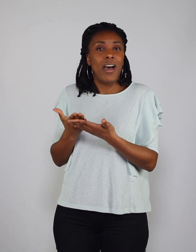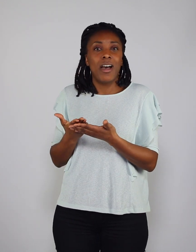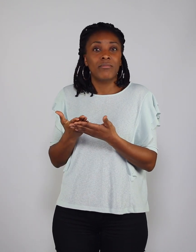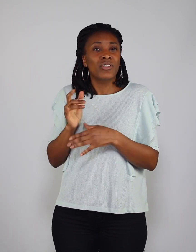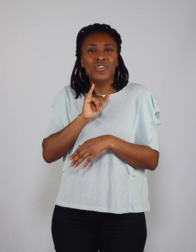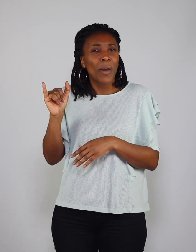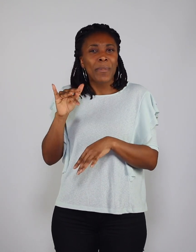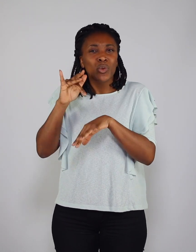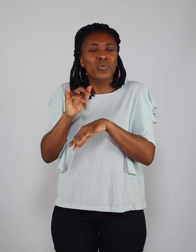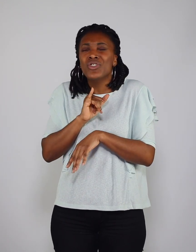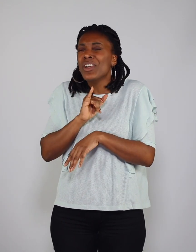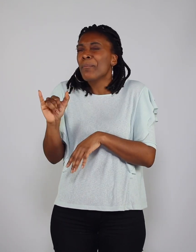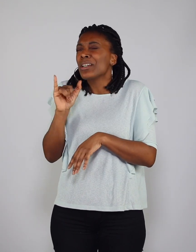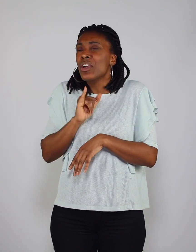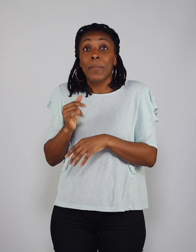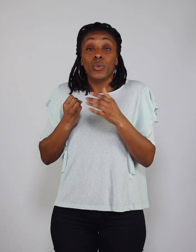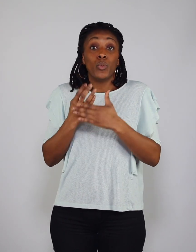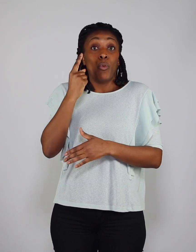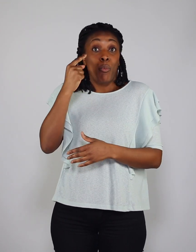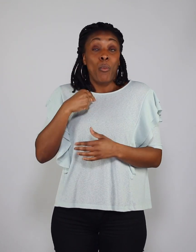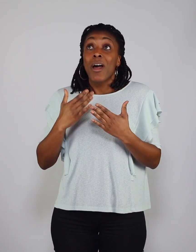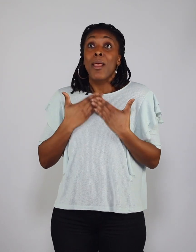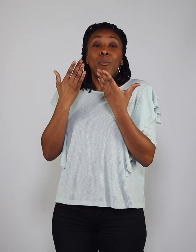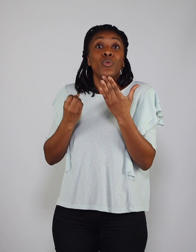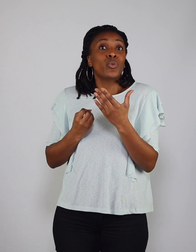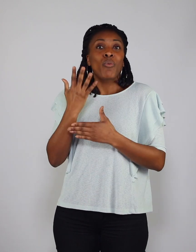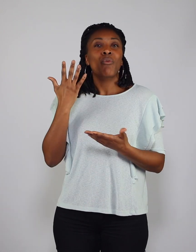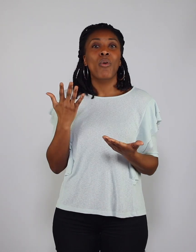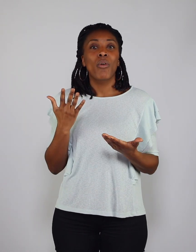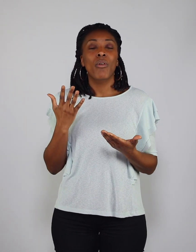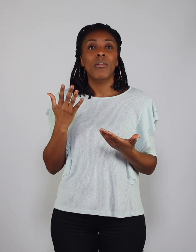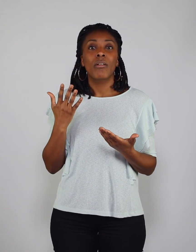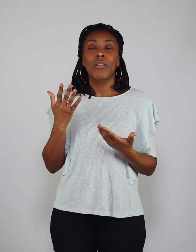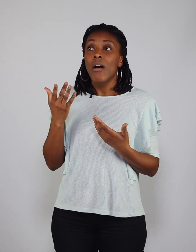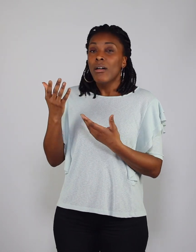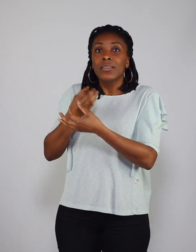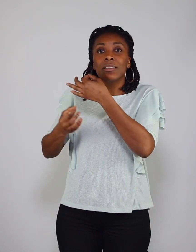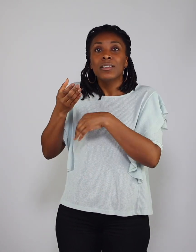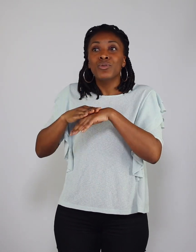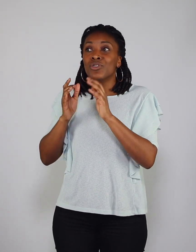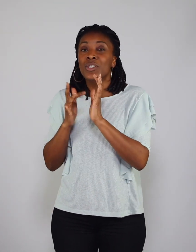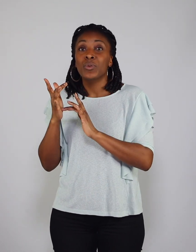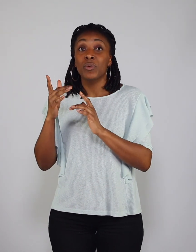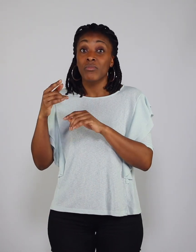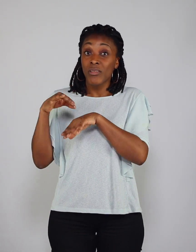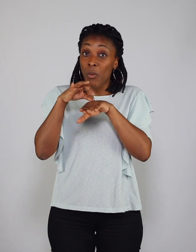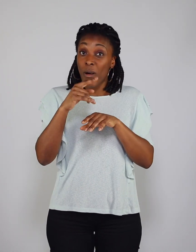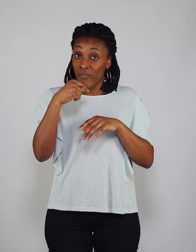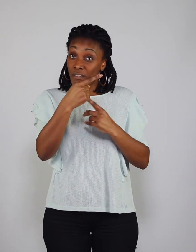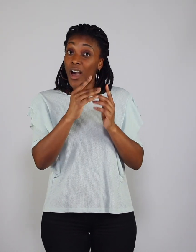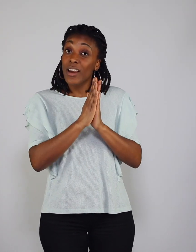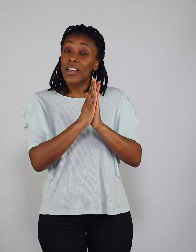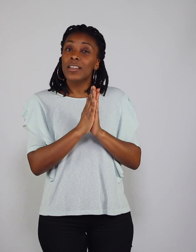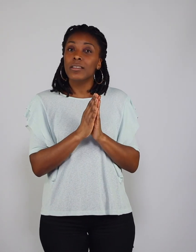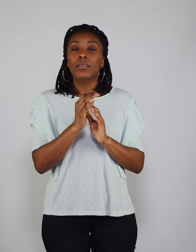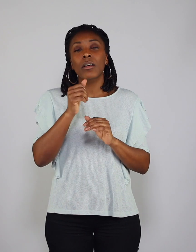ça, c'est des choses que j'avais jamais senties avant. C'était nouveau pour moi, l'amour. Jusqu'au jour où ils m'ont parlé de Jésus-Christ, on m'a emmenée à l'église et je me